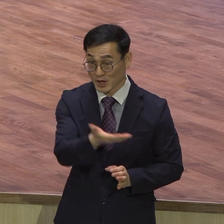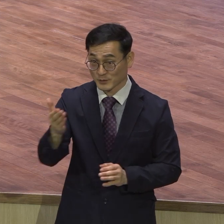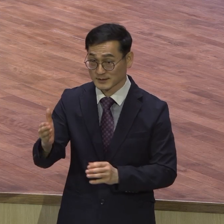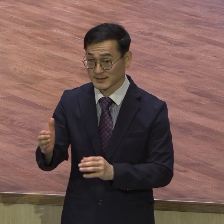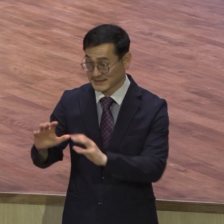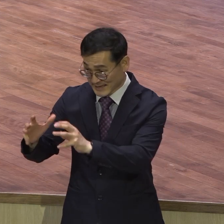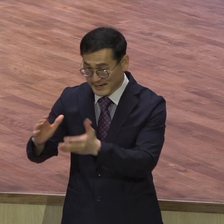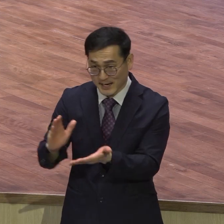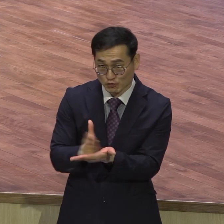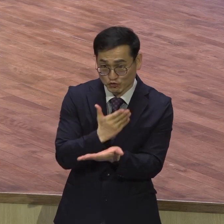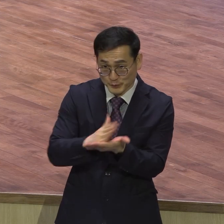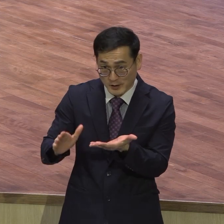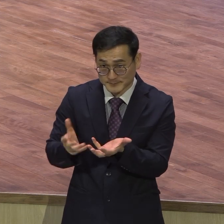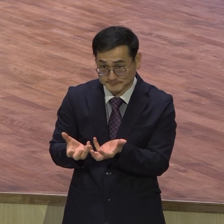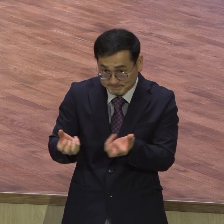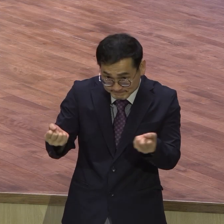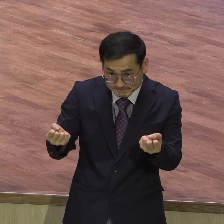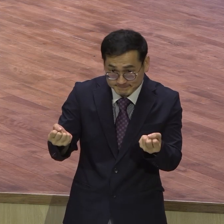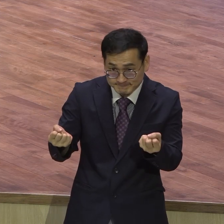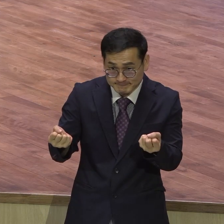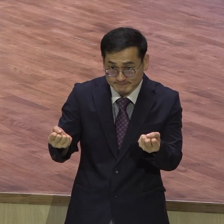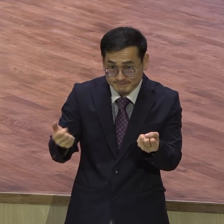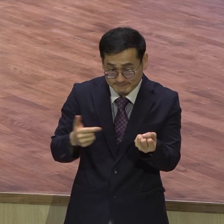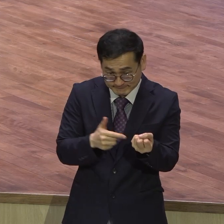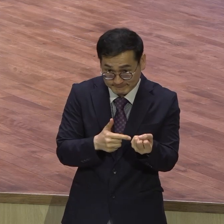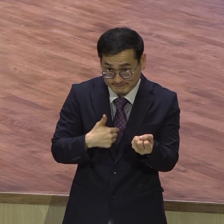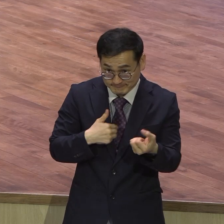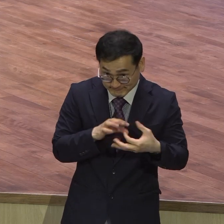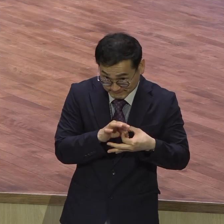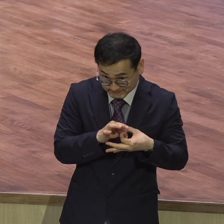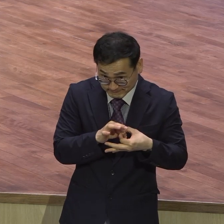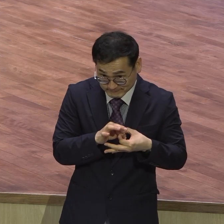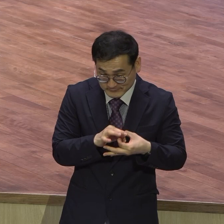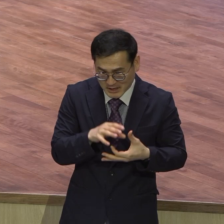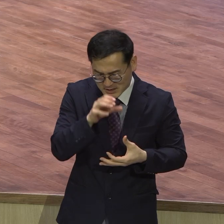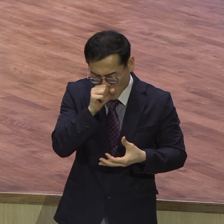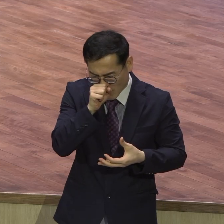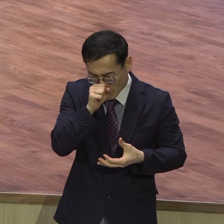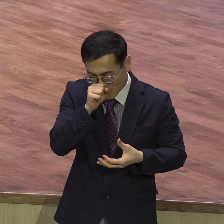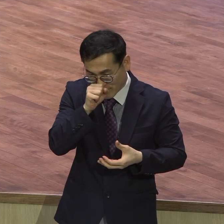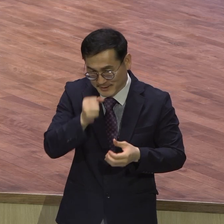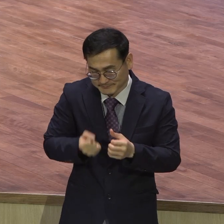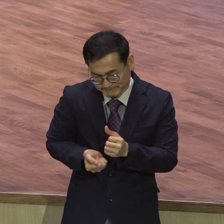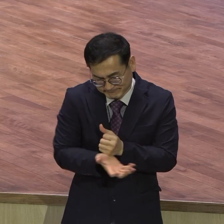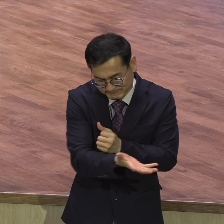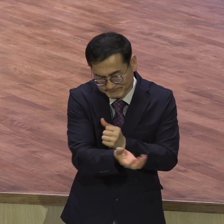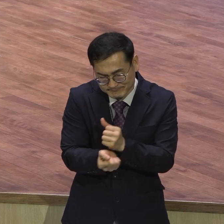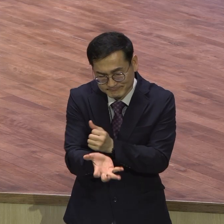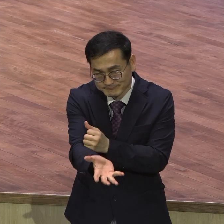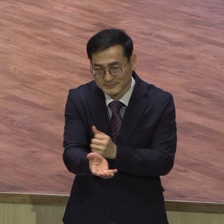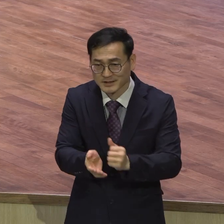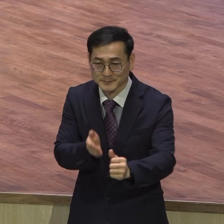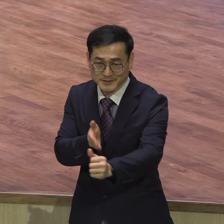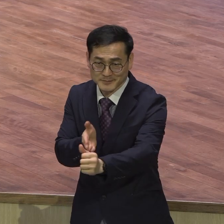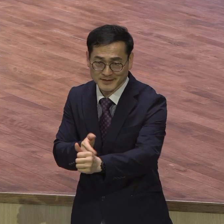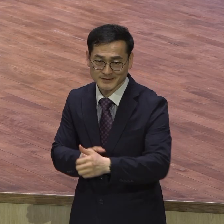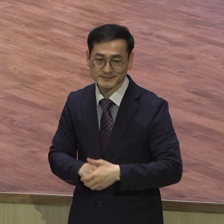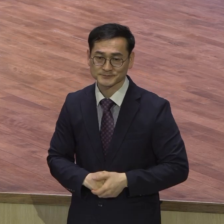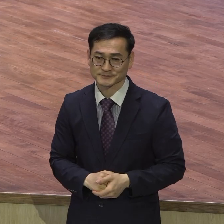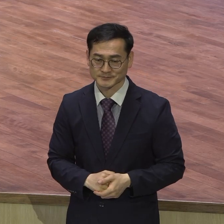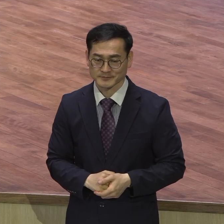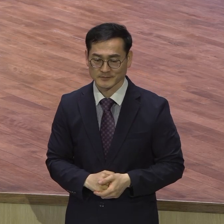그렇게 발휘하면서 복음에 선한 영향력을 입혀나가시기를 제목으로 축복합니다. 그럼 첫째로 신분 변화의